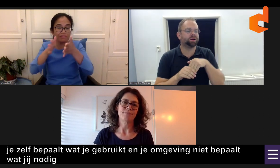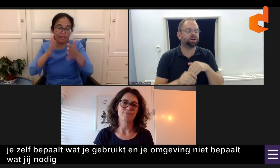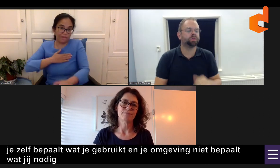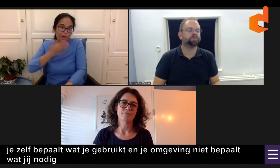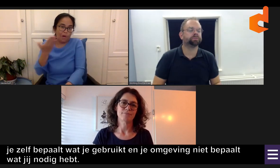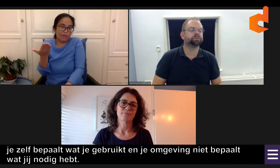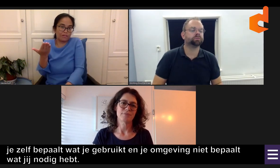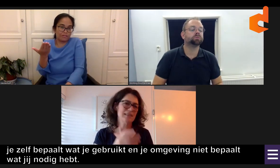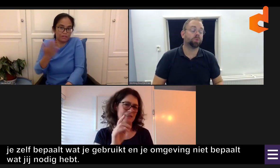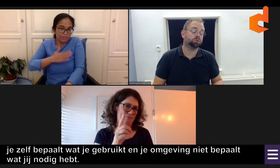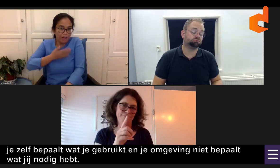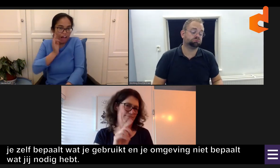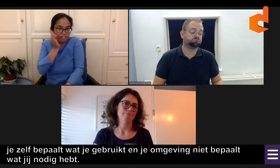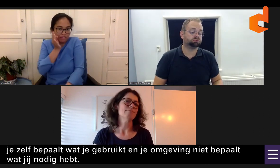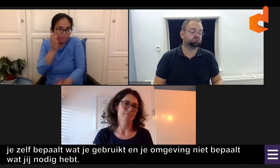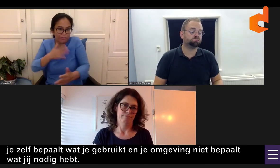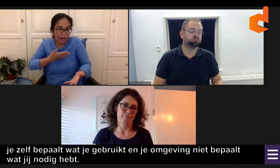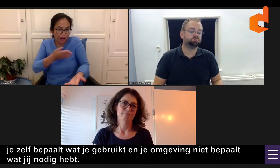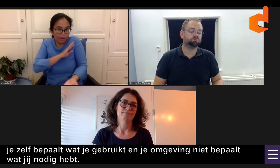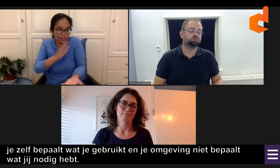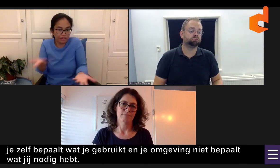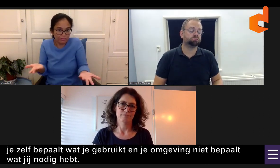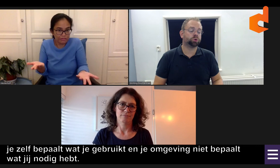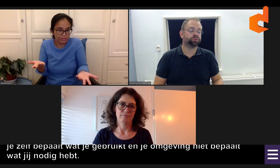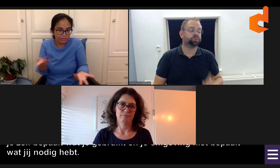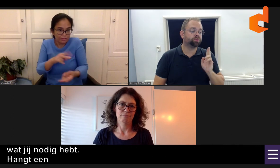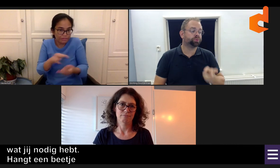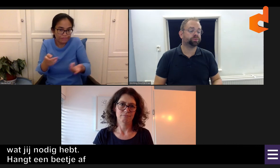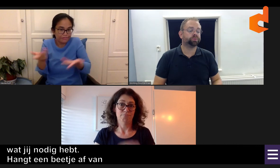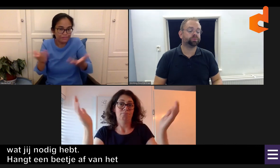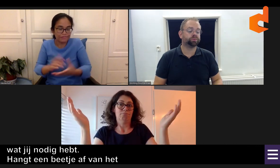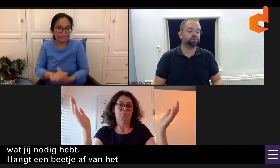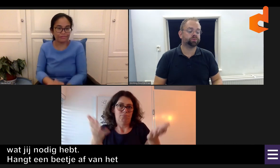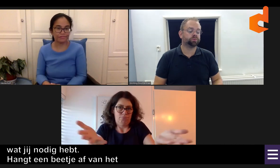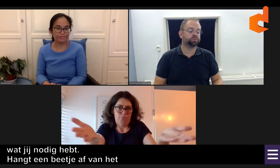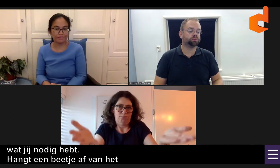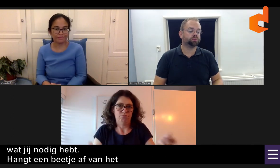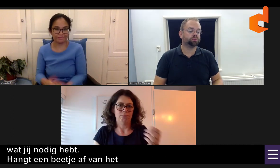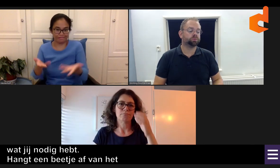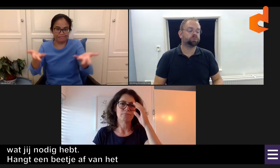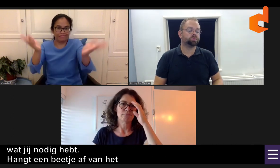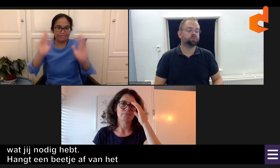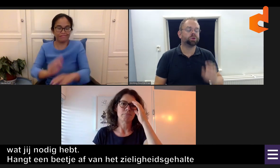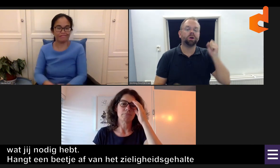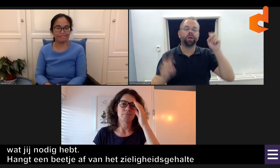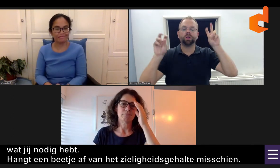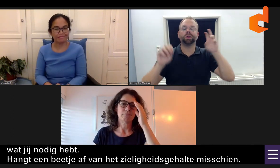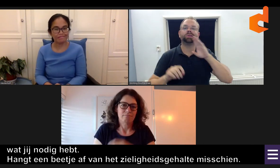Ja, en Dennis, het hangt een beetje af van het zieligheidsgehalte misschien, ja. Ja, Eva zegt, het is dat je...